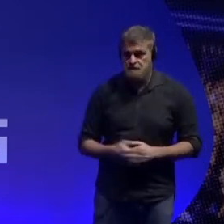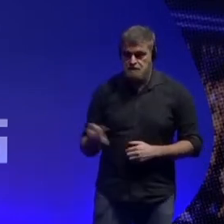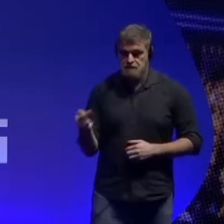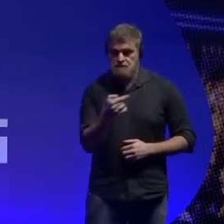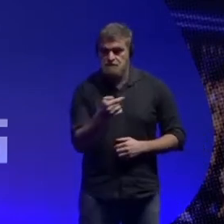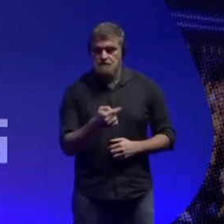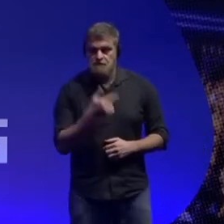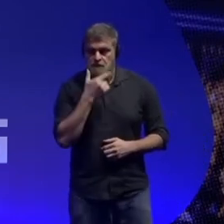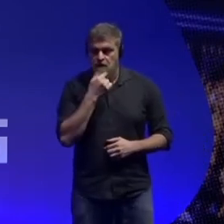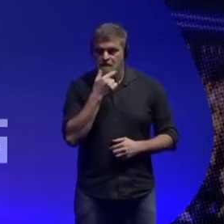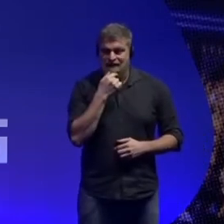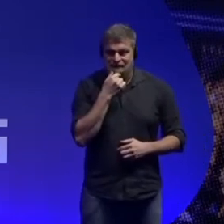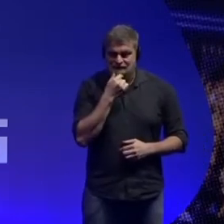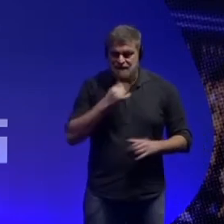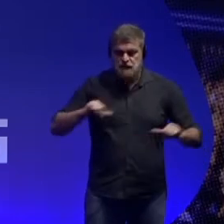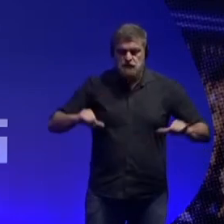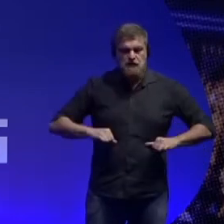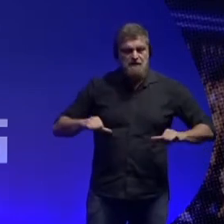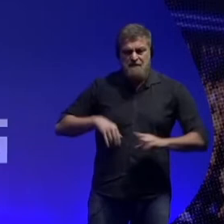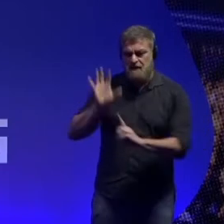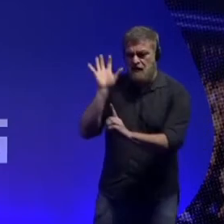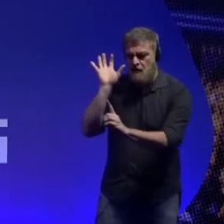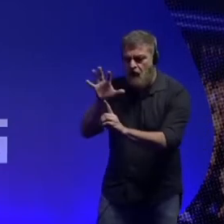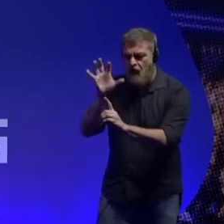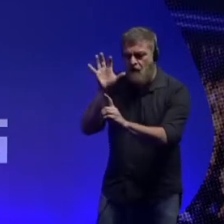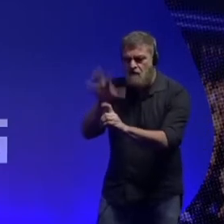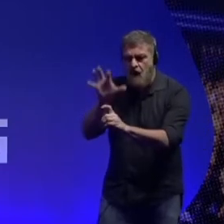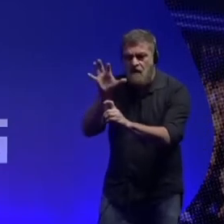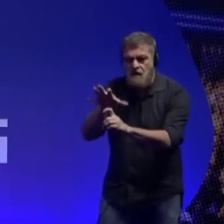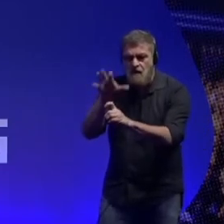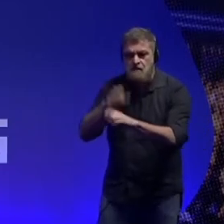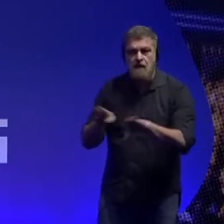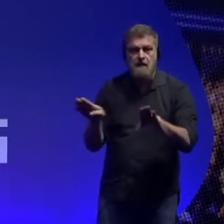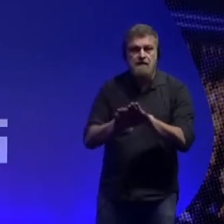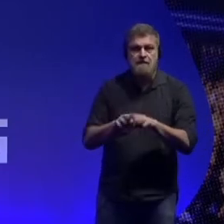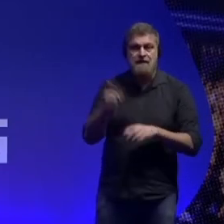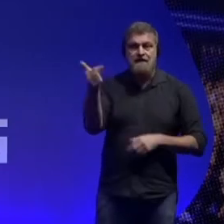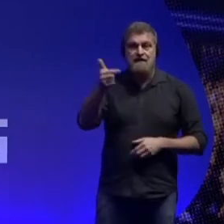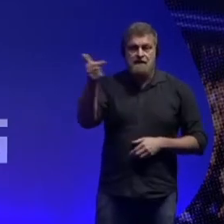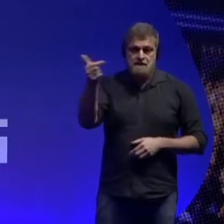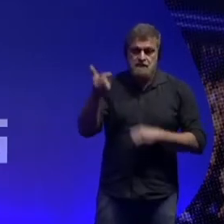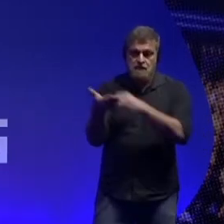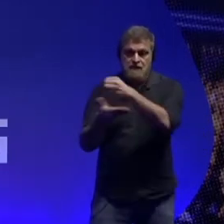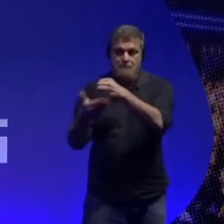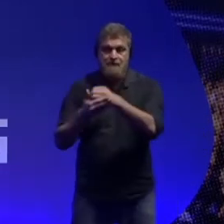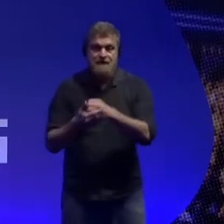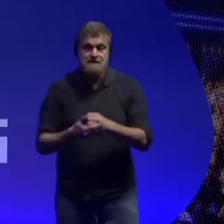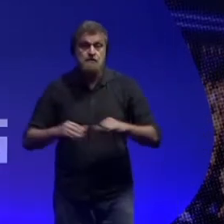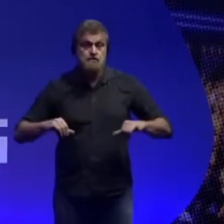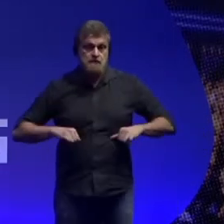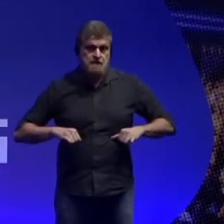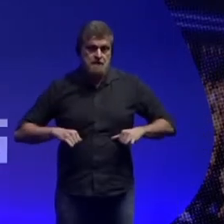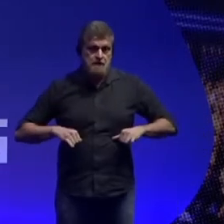um criador de sofrimento, e já vai levar também ao segundo grande motivo do sofrimento que eu considero que eu vou falar daqui a pouco.